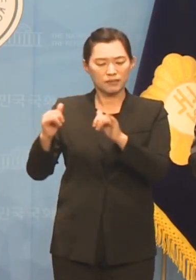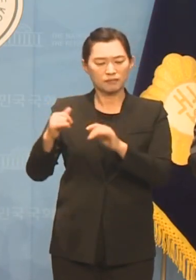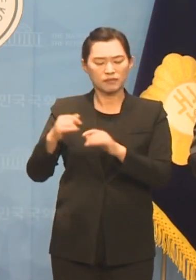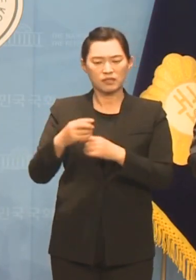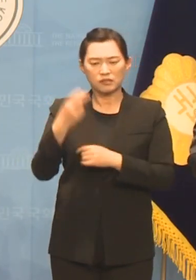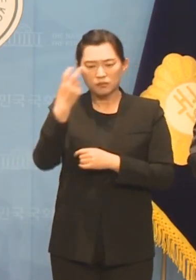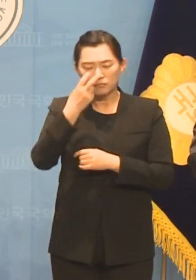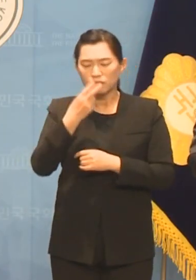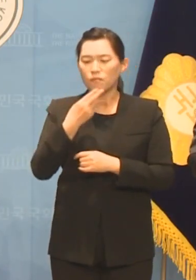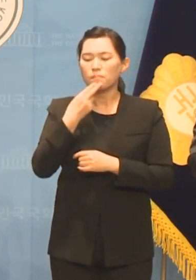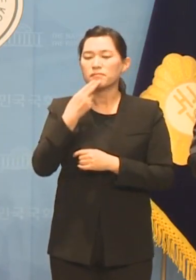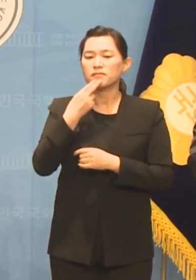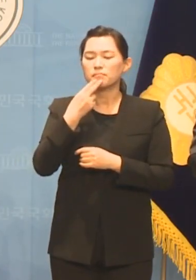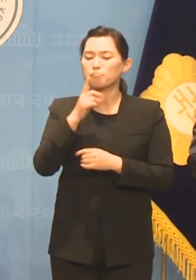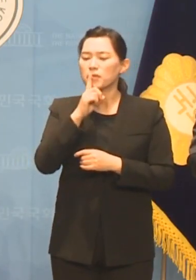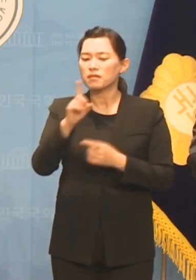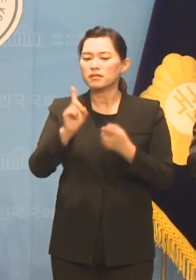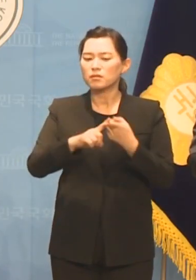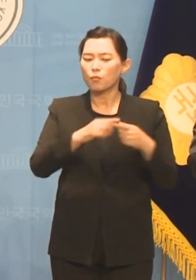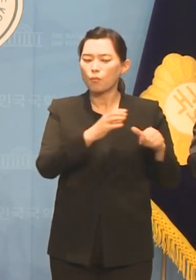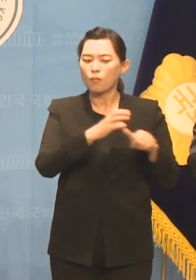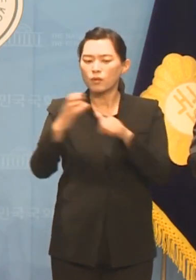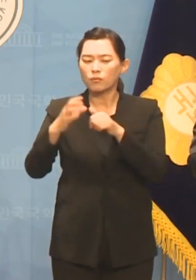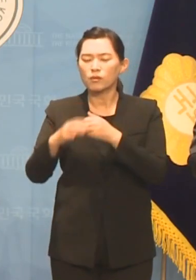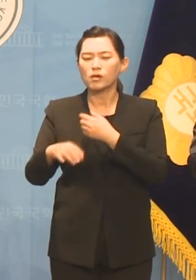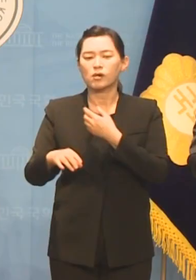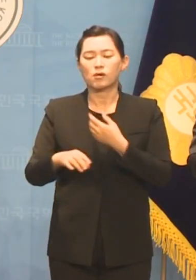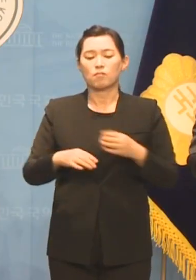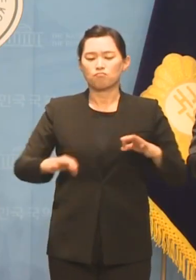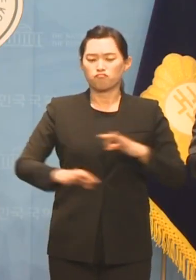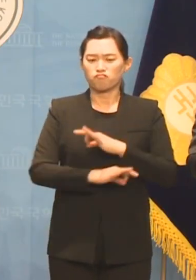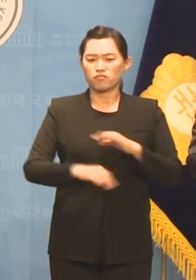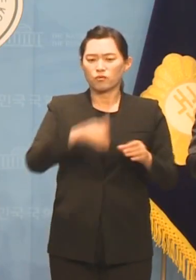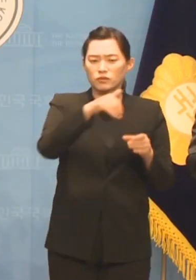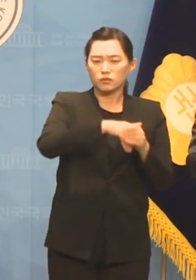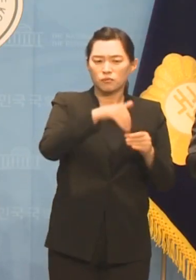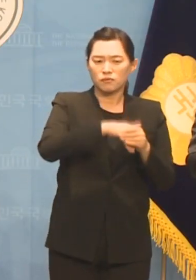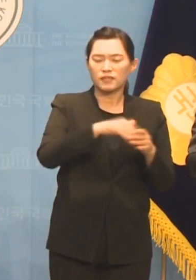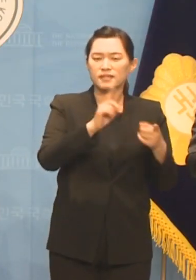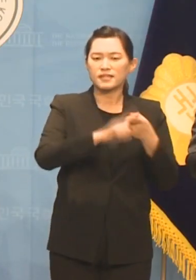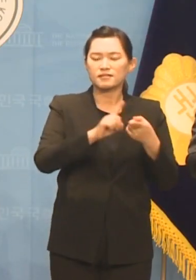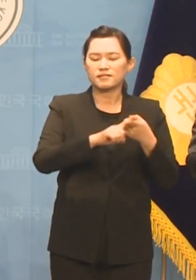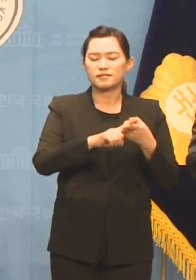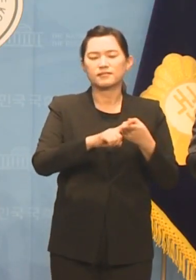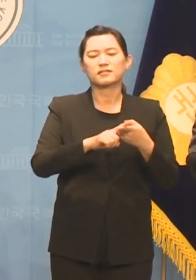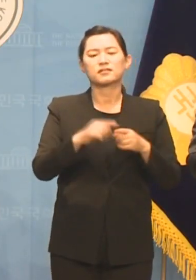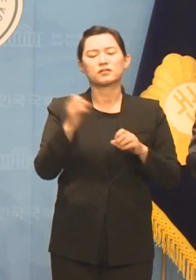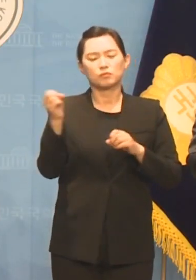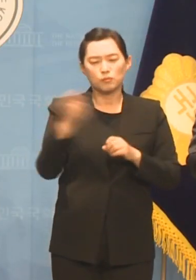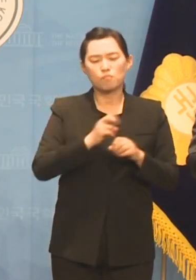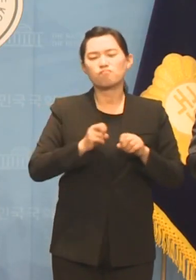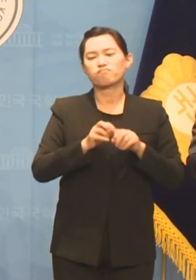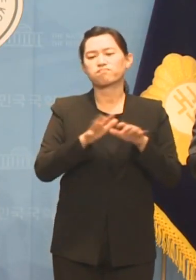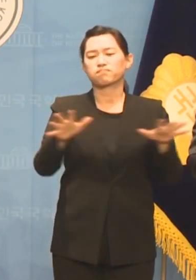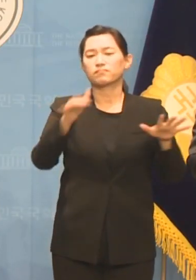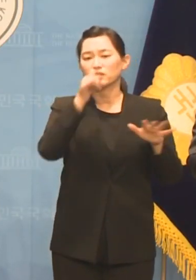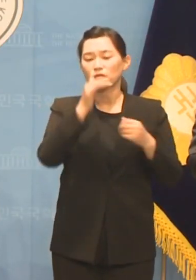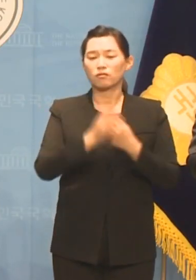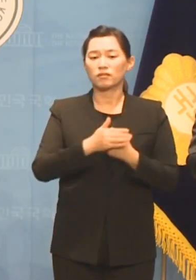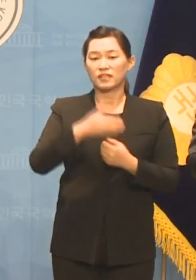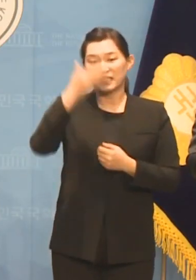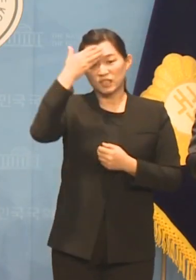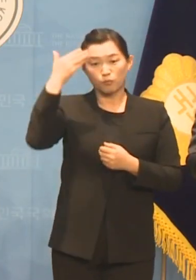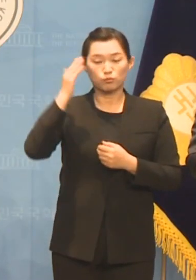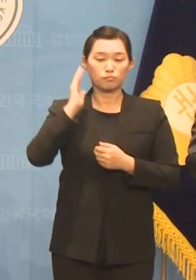않은 발언을 인용하여 부정선거론을 재확산시키고 있습니다. 특히 곧 트럼프